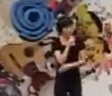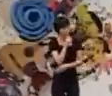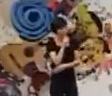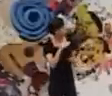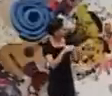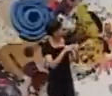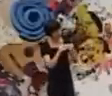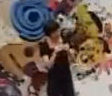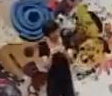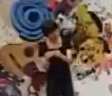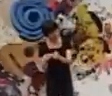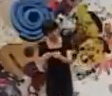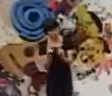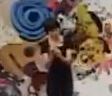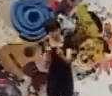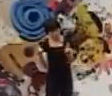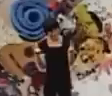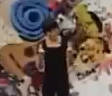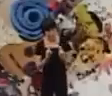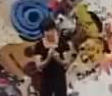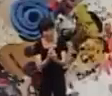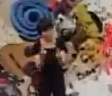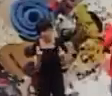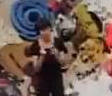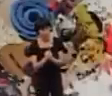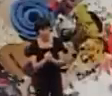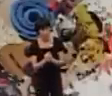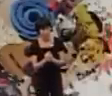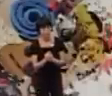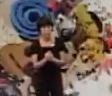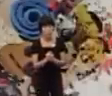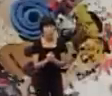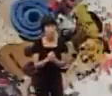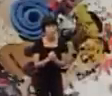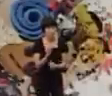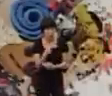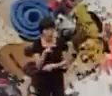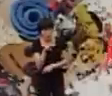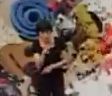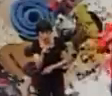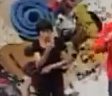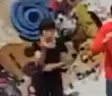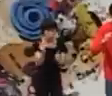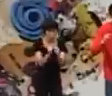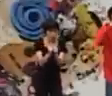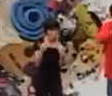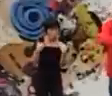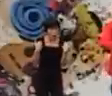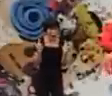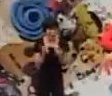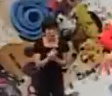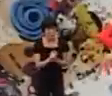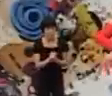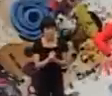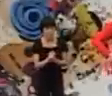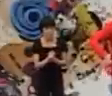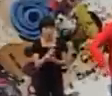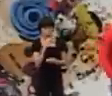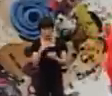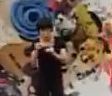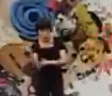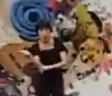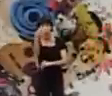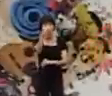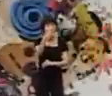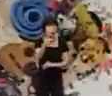就帶咗佢出去公園嗰度啦。喺公園嗰度啊，佢見到好多朋友喺度玩緊，有啲朋友喺度玩緊羽毛球